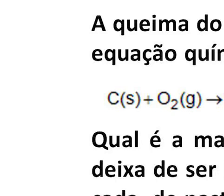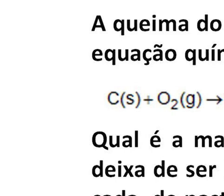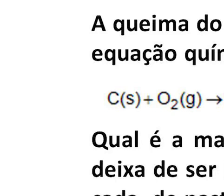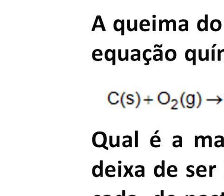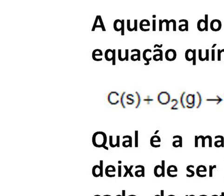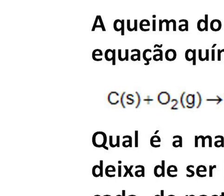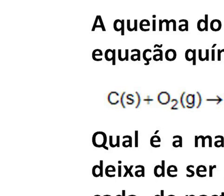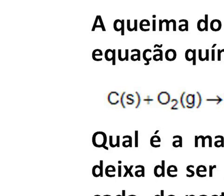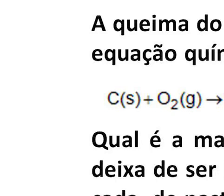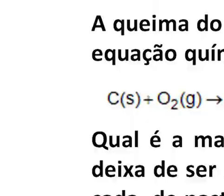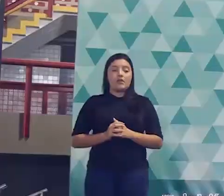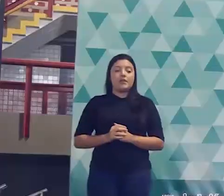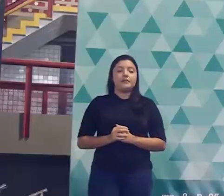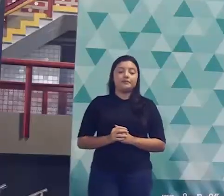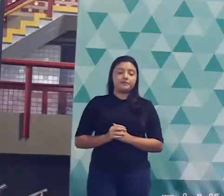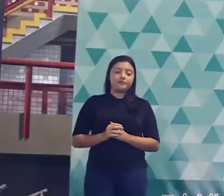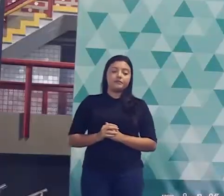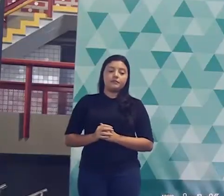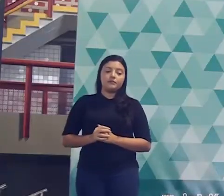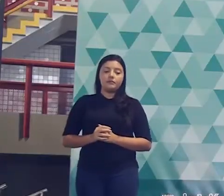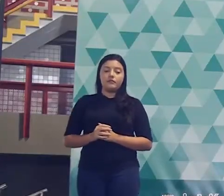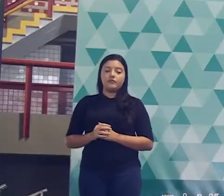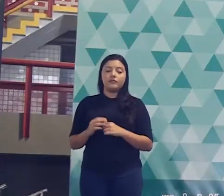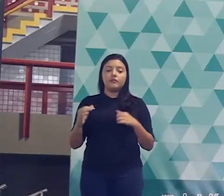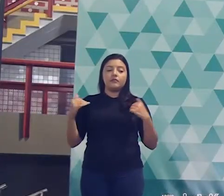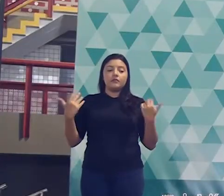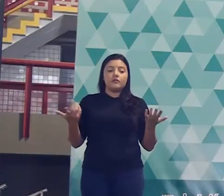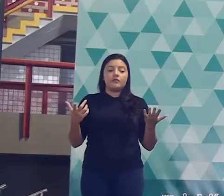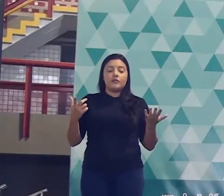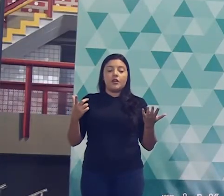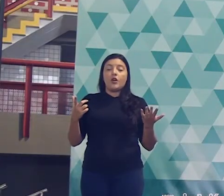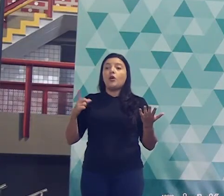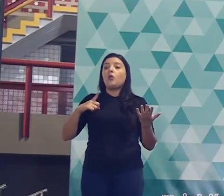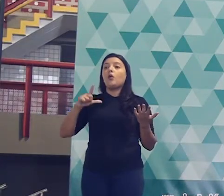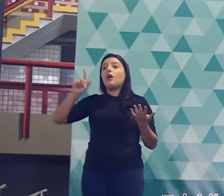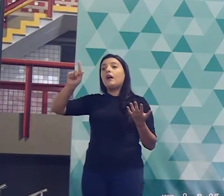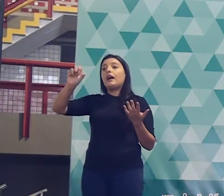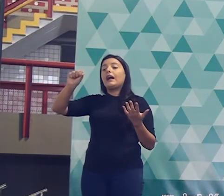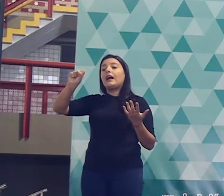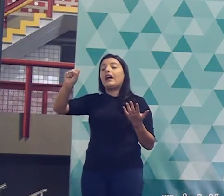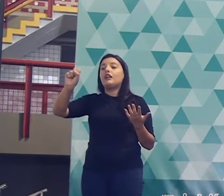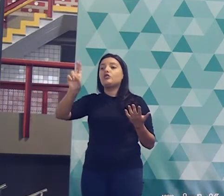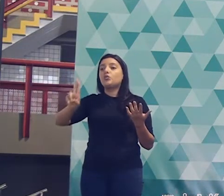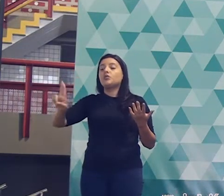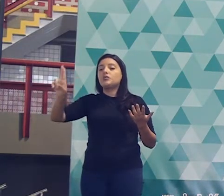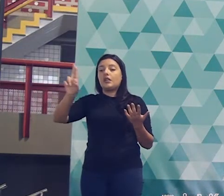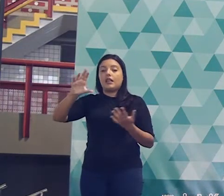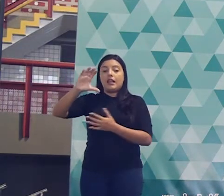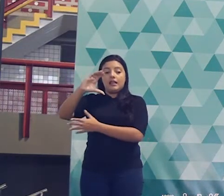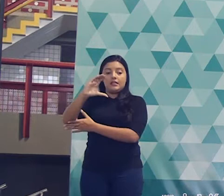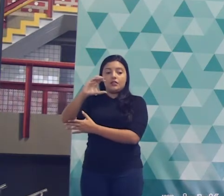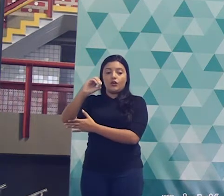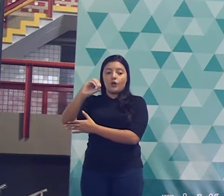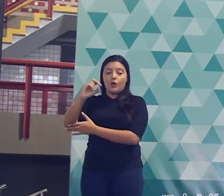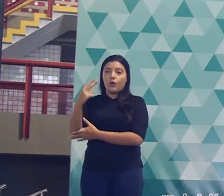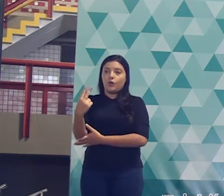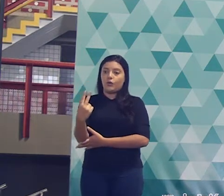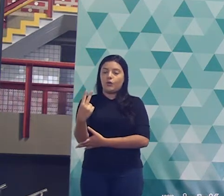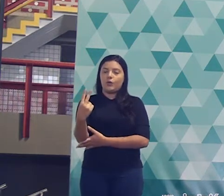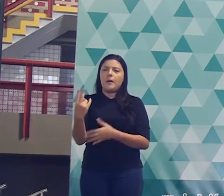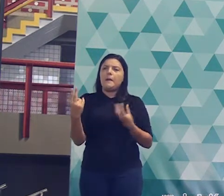para a equação. Quando você olha para a equação, olha qual gás que ele está emitindo, ó, CO2. Por que ninguém quer